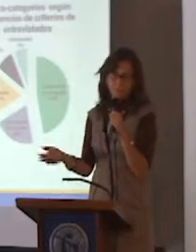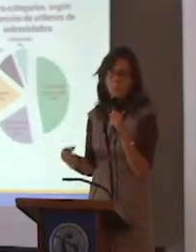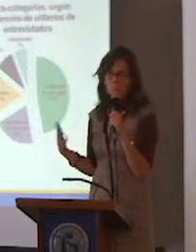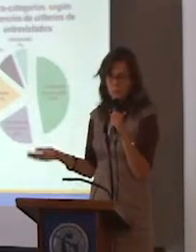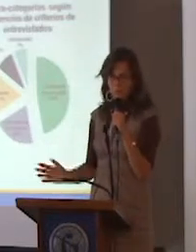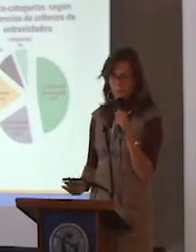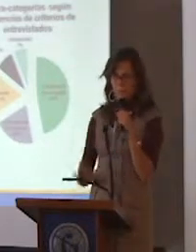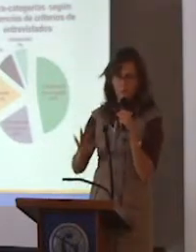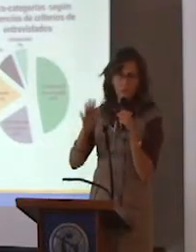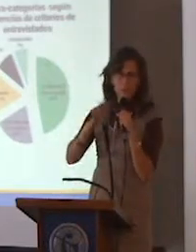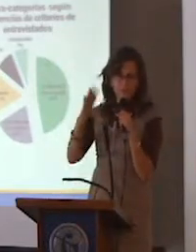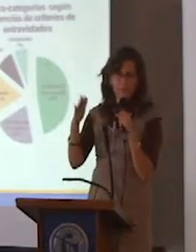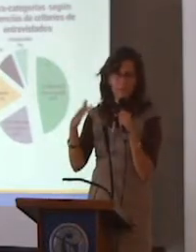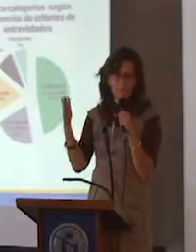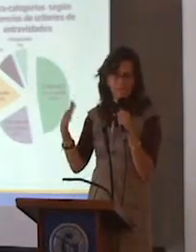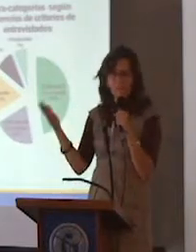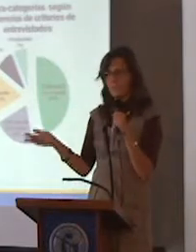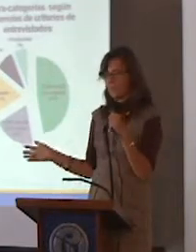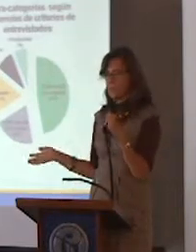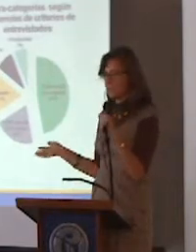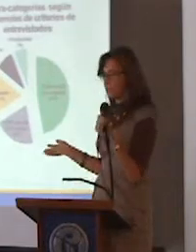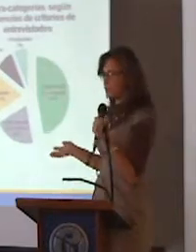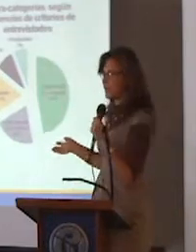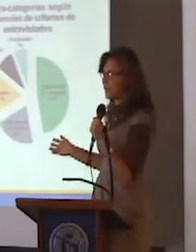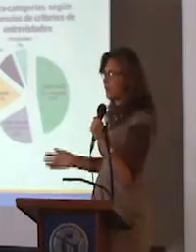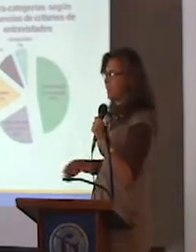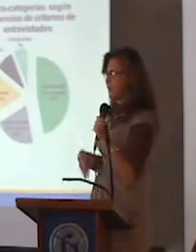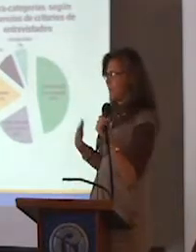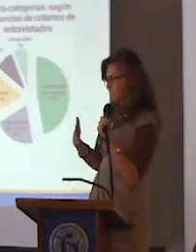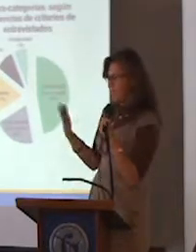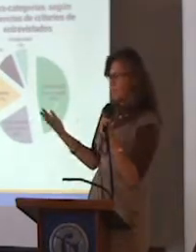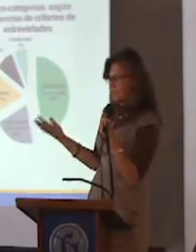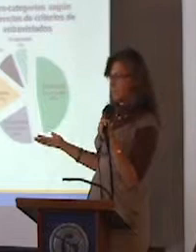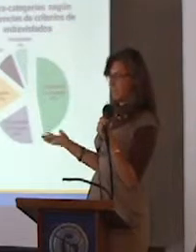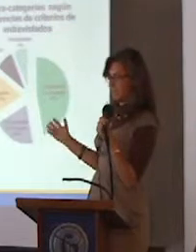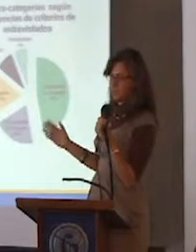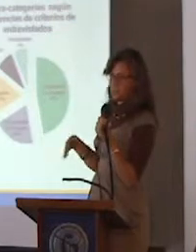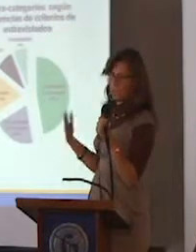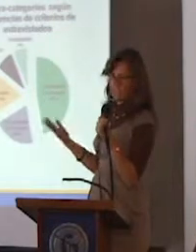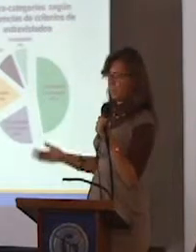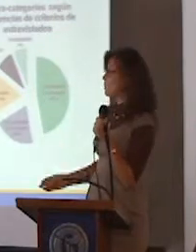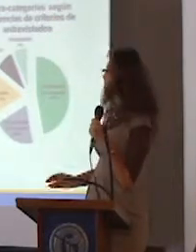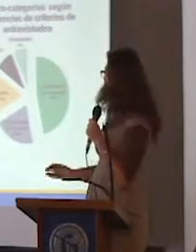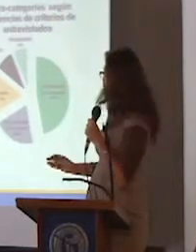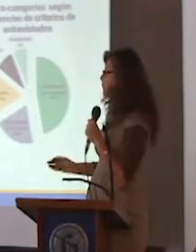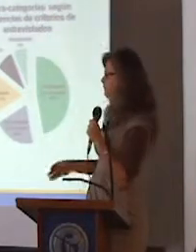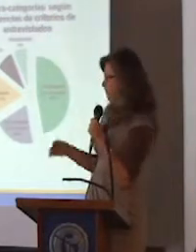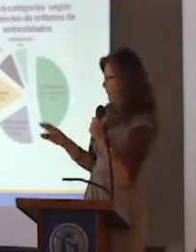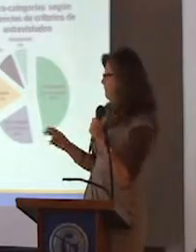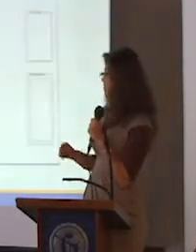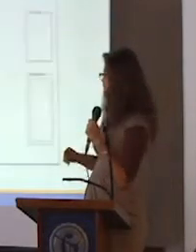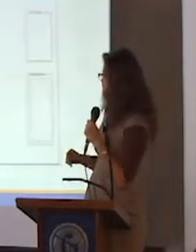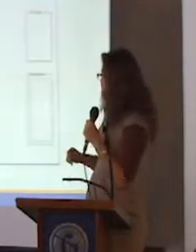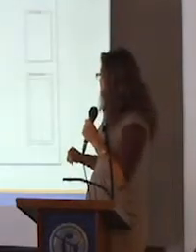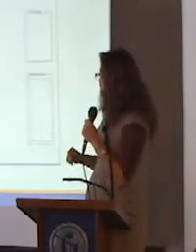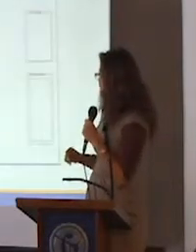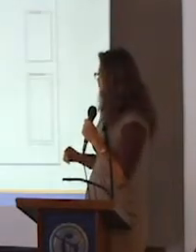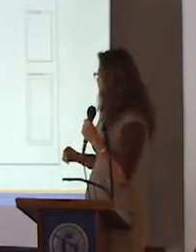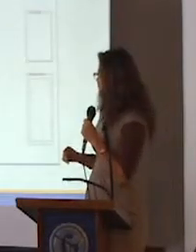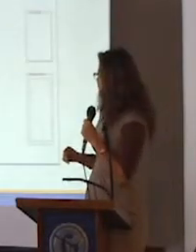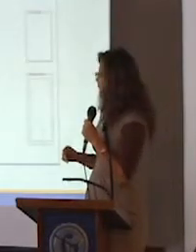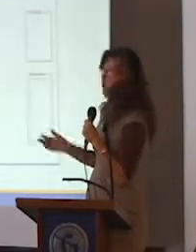que fue el CMI, que es como la más compleja, pues, de la cual estoy tratando de hacer una rápida explicación habiendo todo esto.